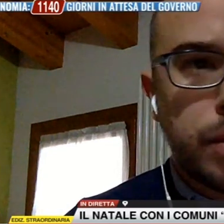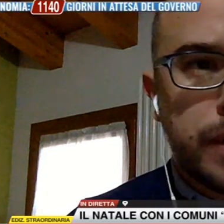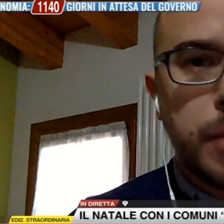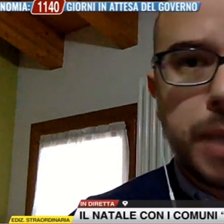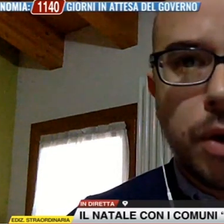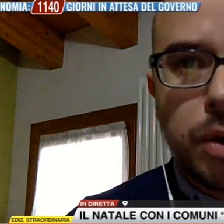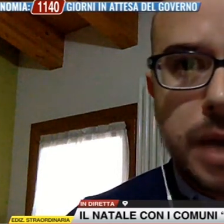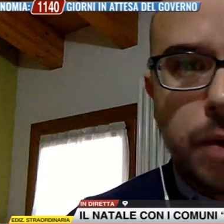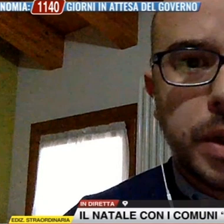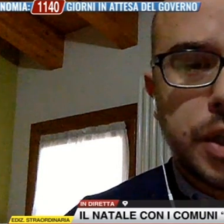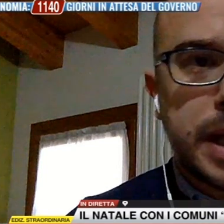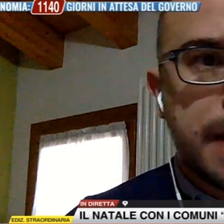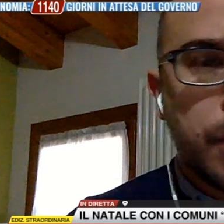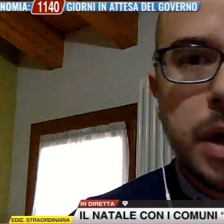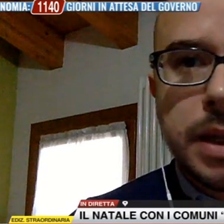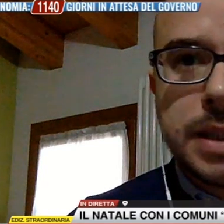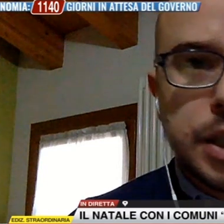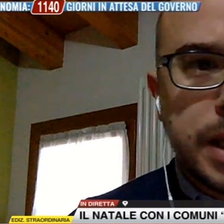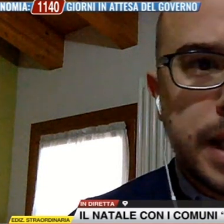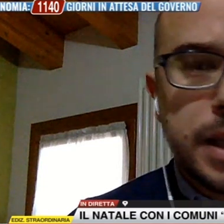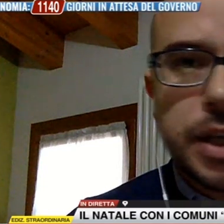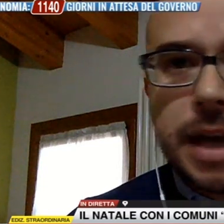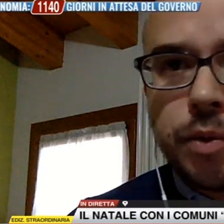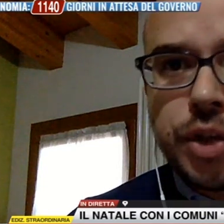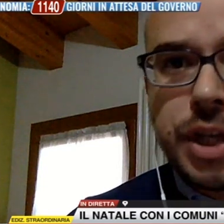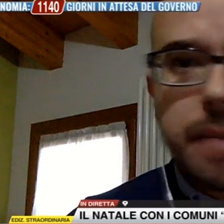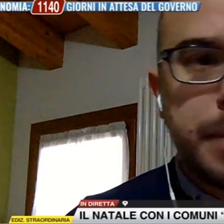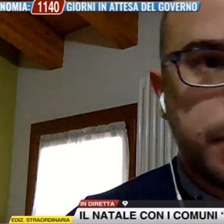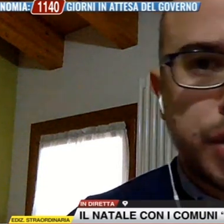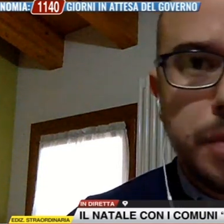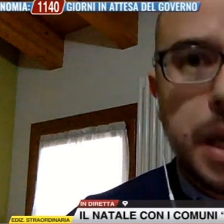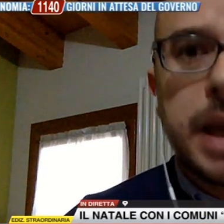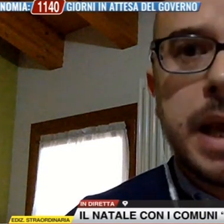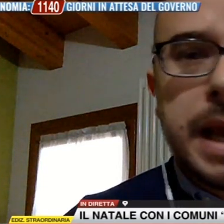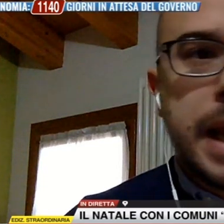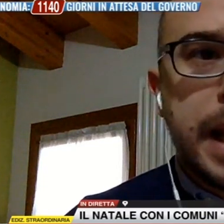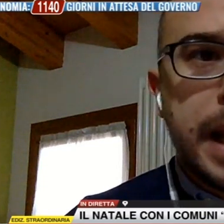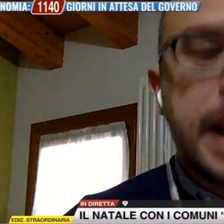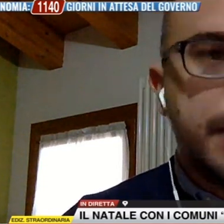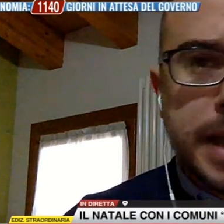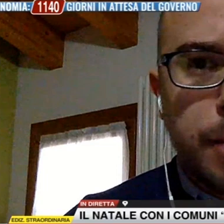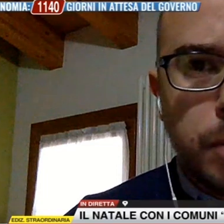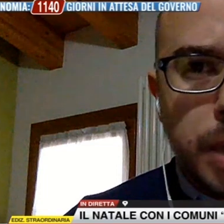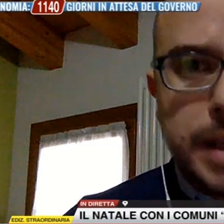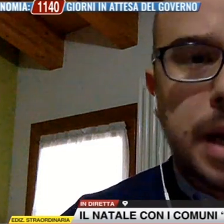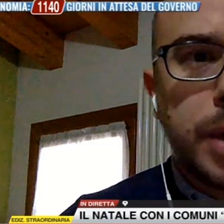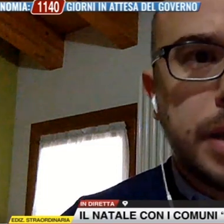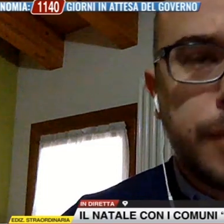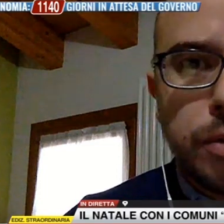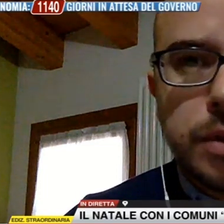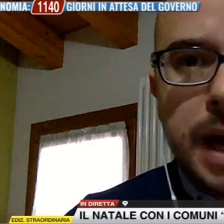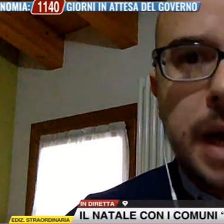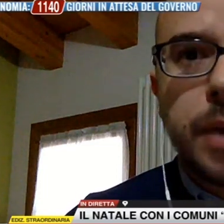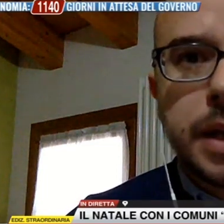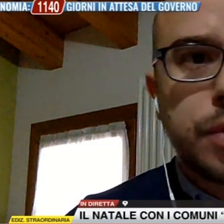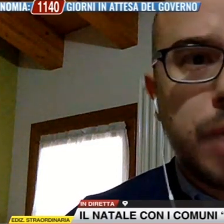ondata noi eravamo in pieno lockdown, quindi cerchiamo di stringere i denti, cerchiamo di uscire il prima possibile e limitiamo la mobilità. Quindi di